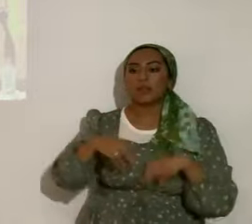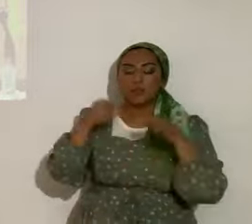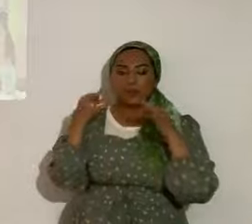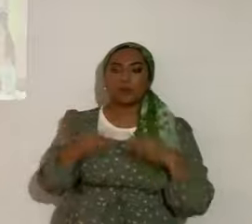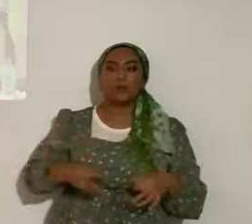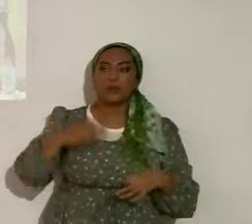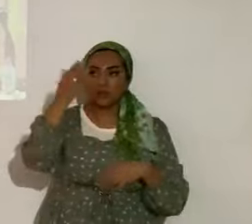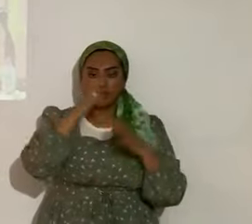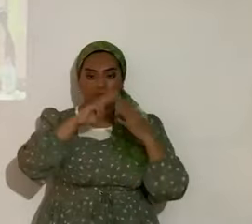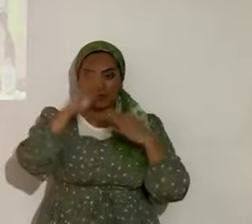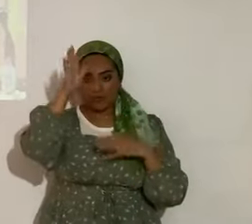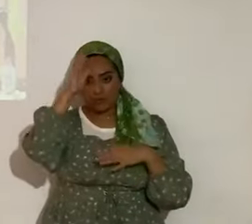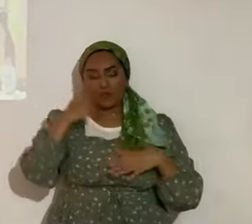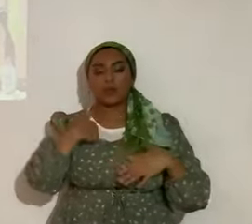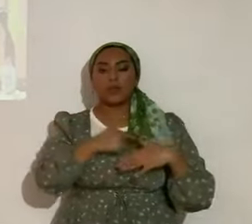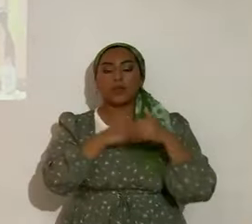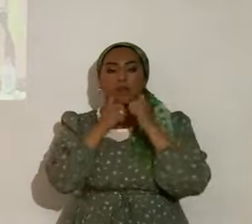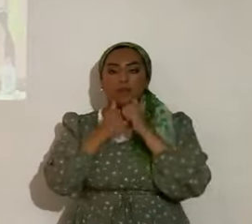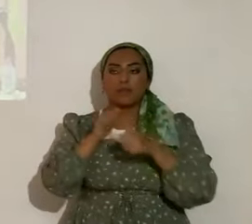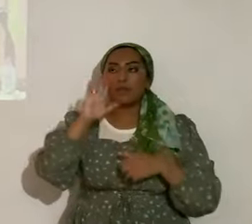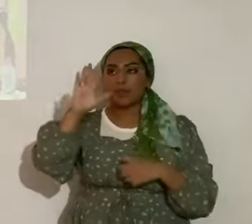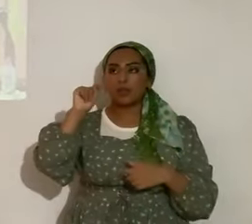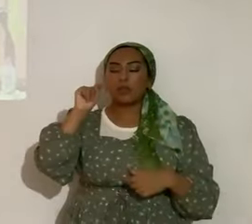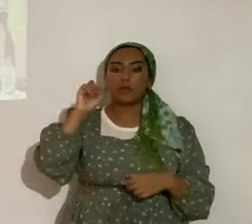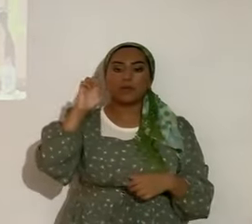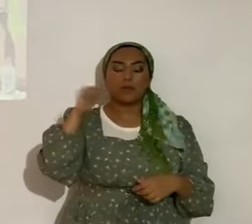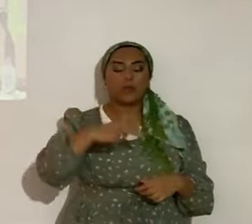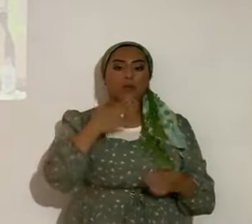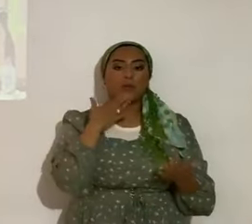de Yahweh, que hagamos su Torah bien.